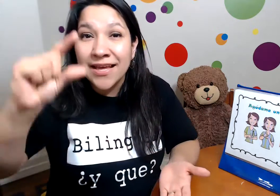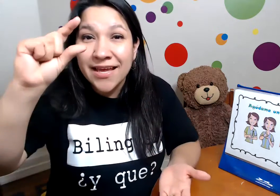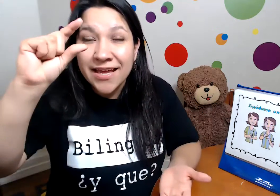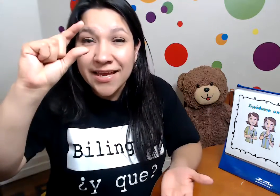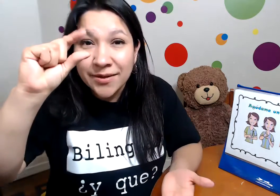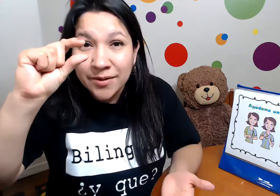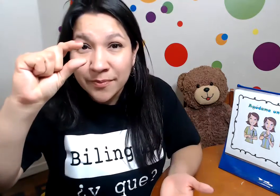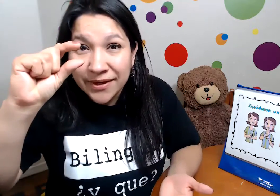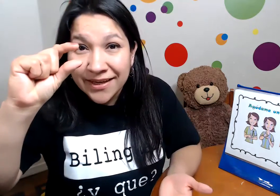ve